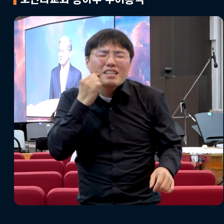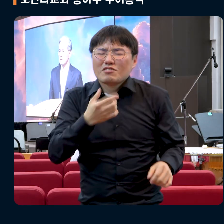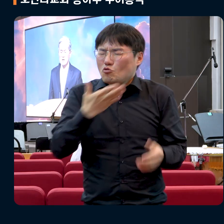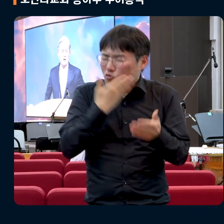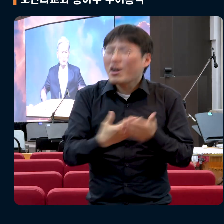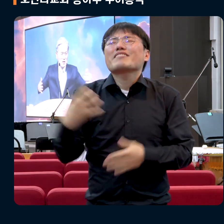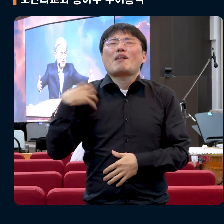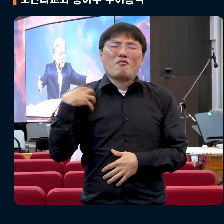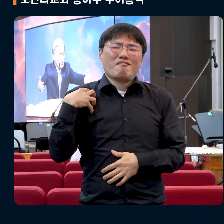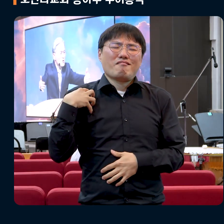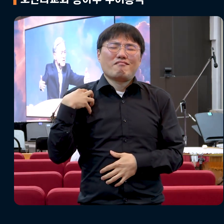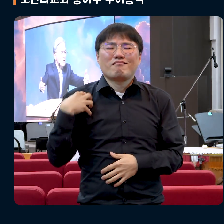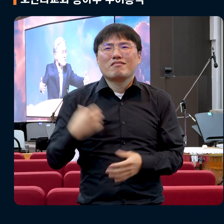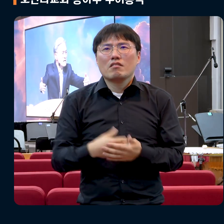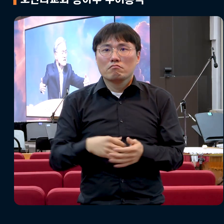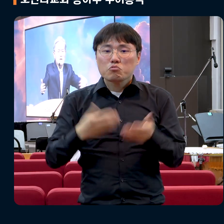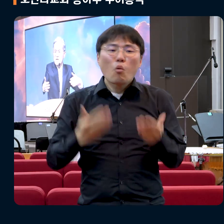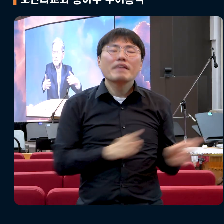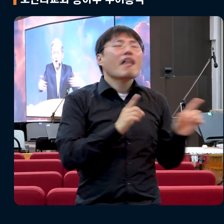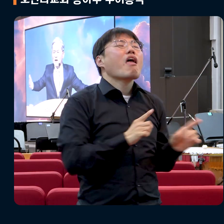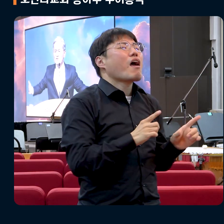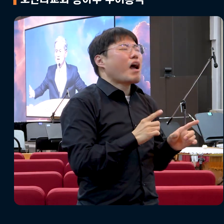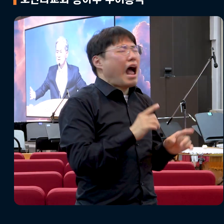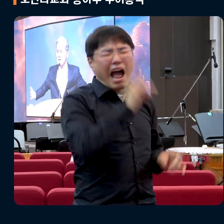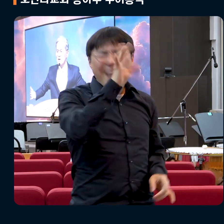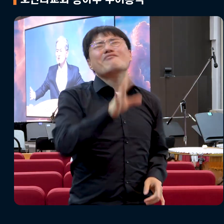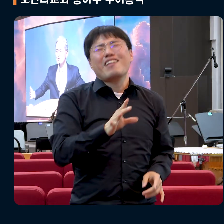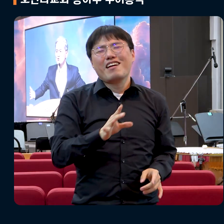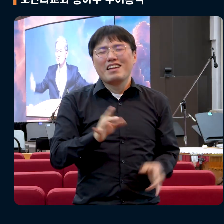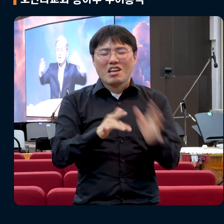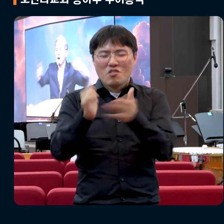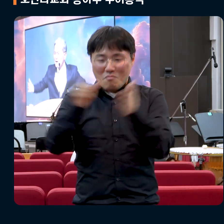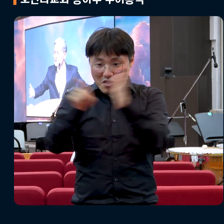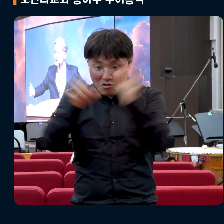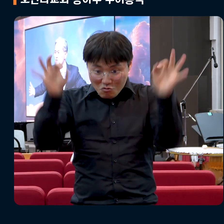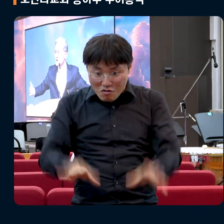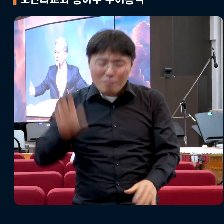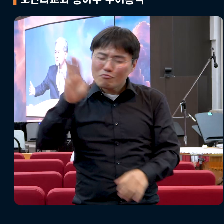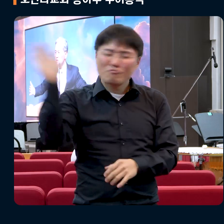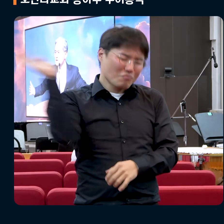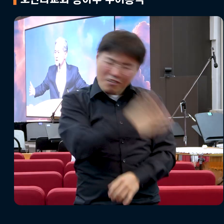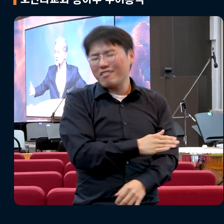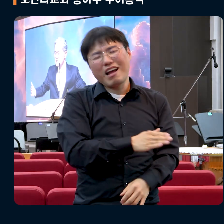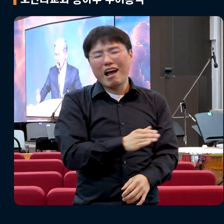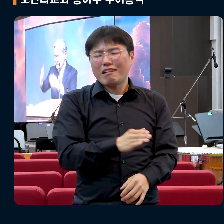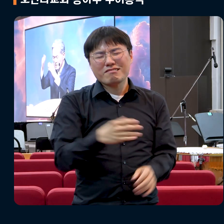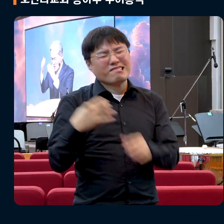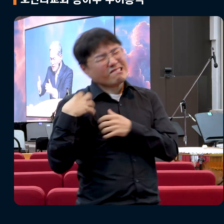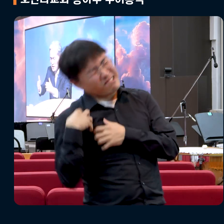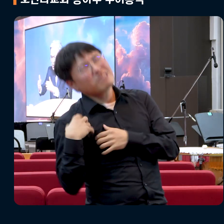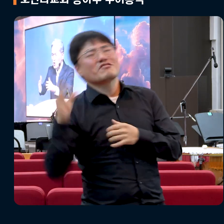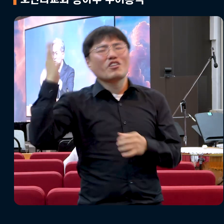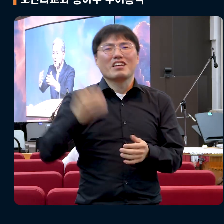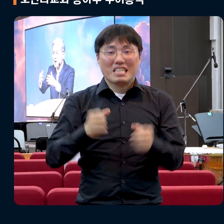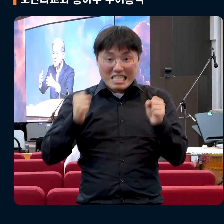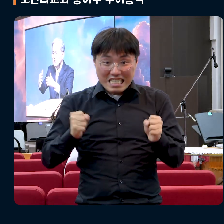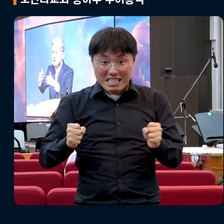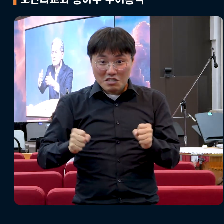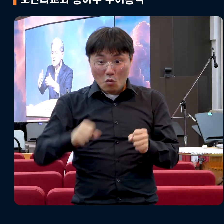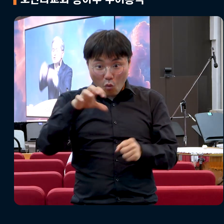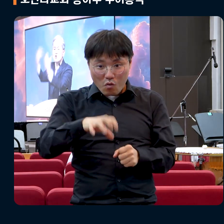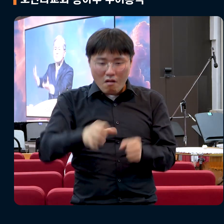거예요. 그냥 우리끼리 조용히 살고 말지 이거 안 되는 거예요. 예수 믿는 순간 안 되는 거예요. 그냥 있는